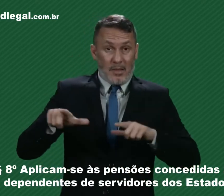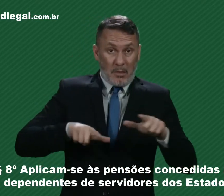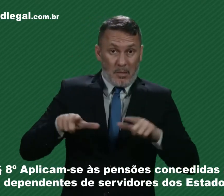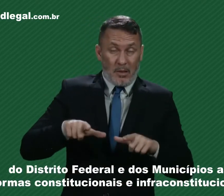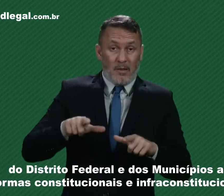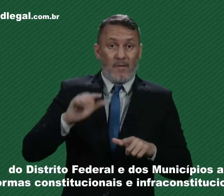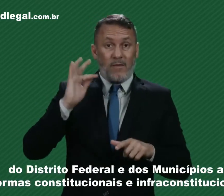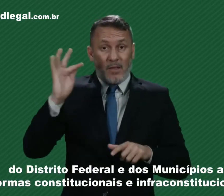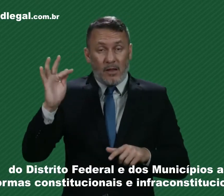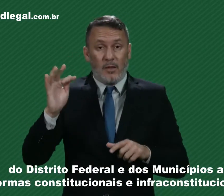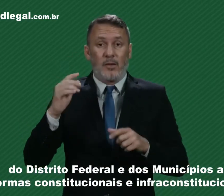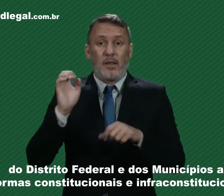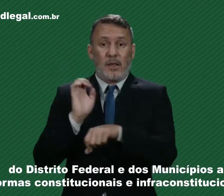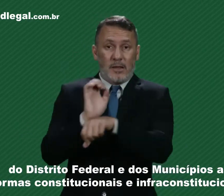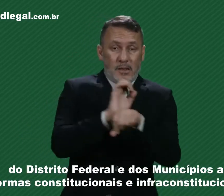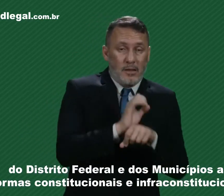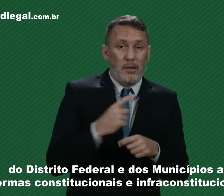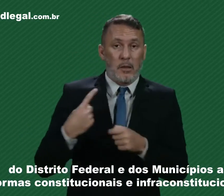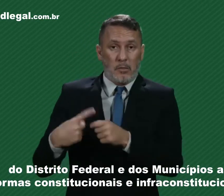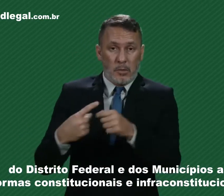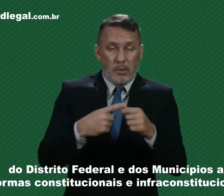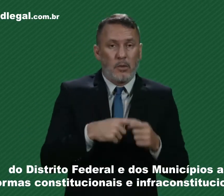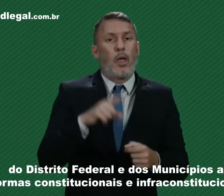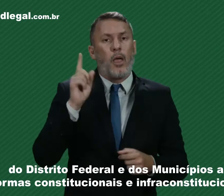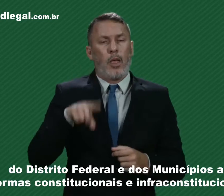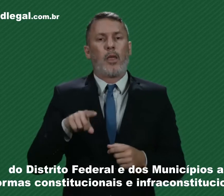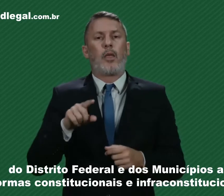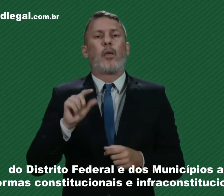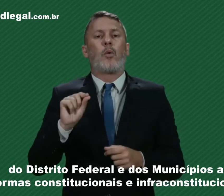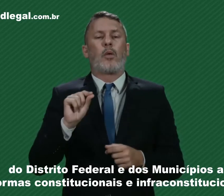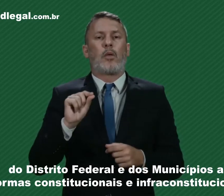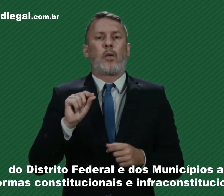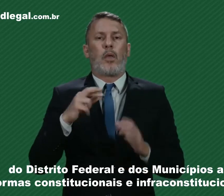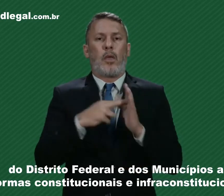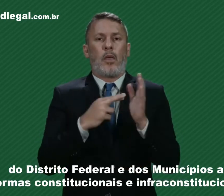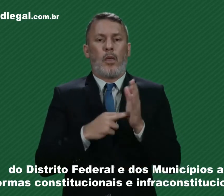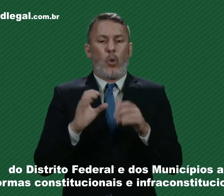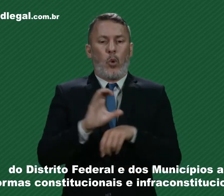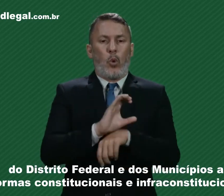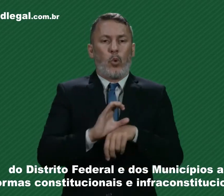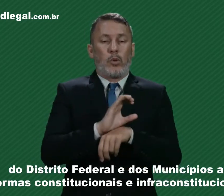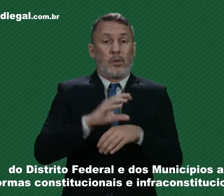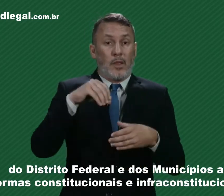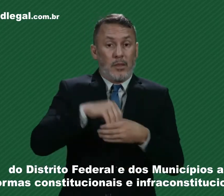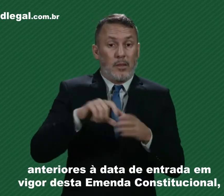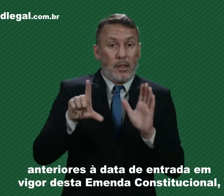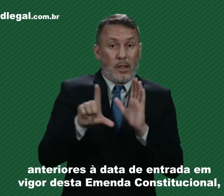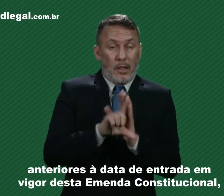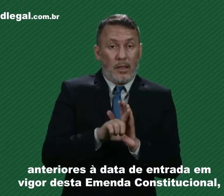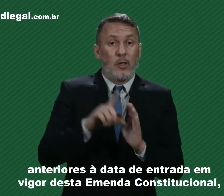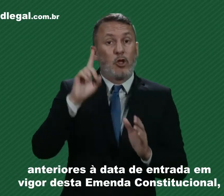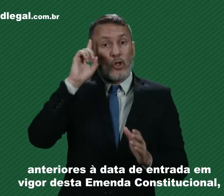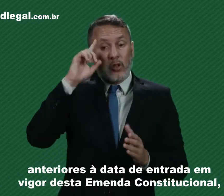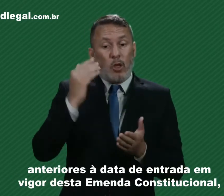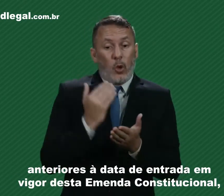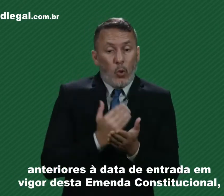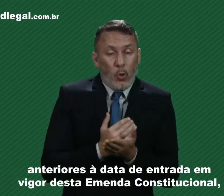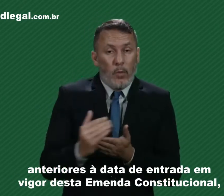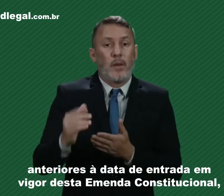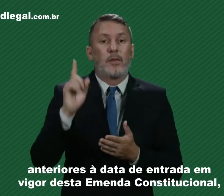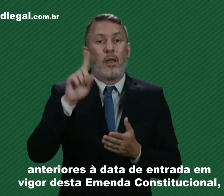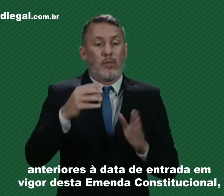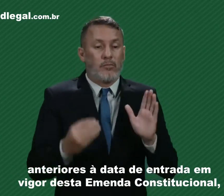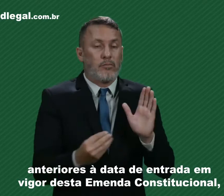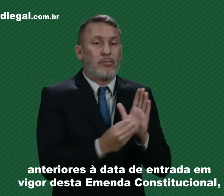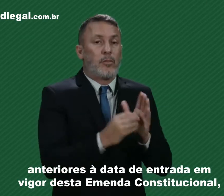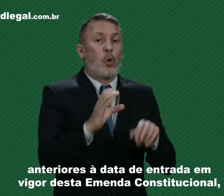dos Estados e do Distrito Federal e dos municípios as normas constitucionais e infraconstitucionais anteriores à data de entrada